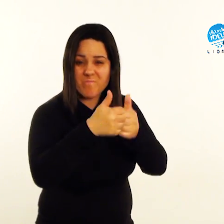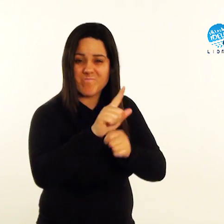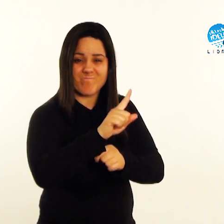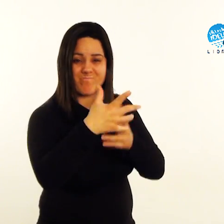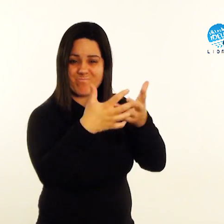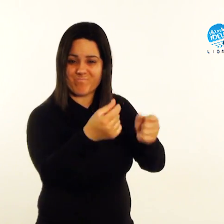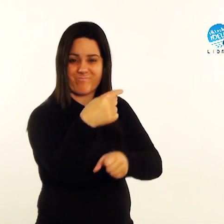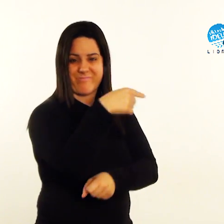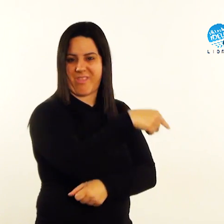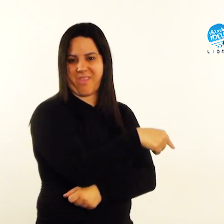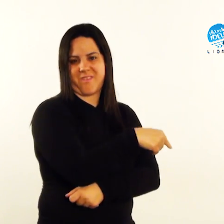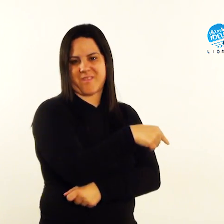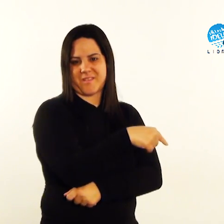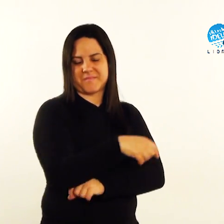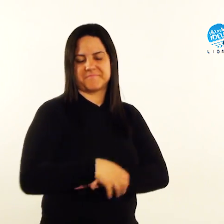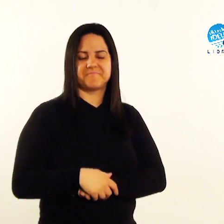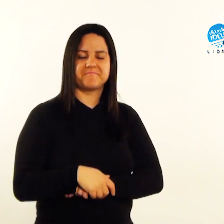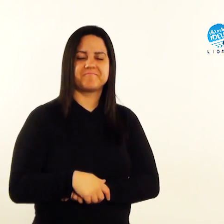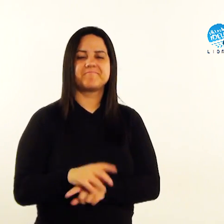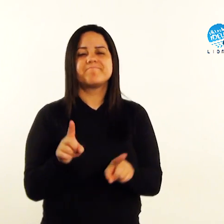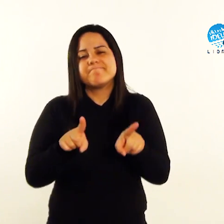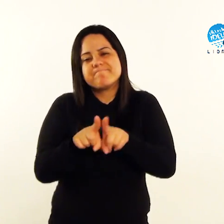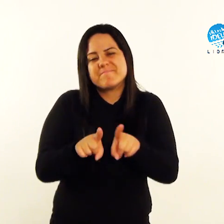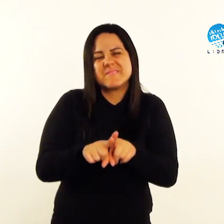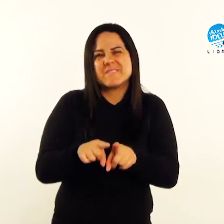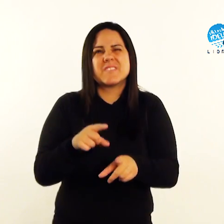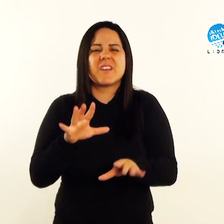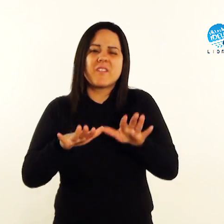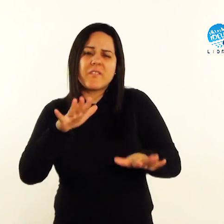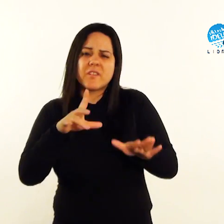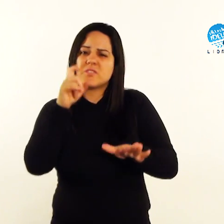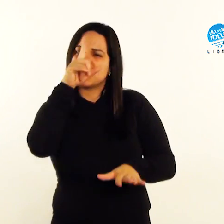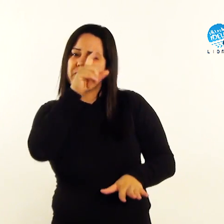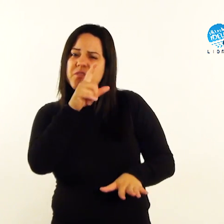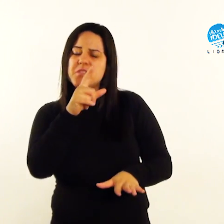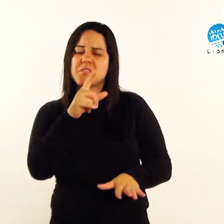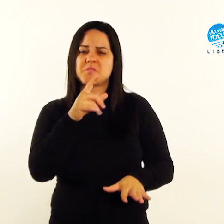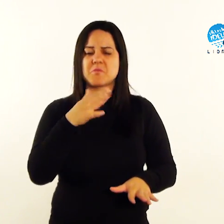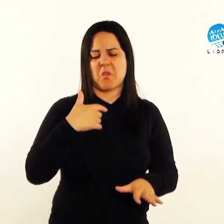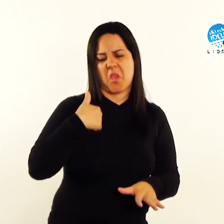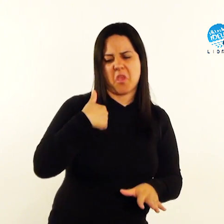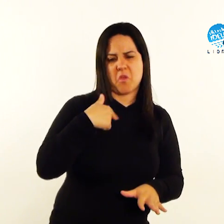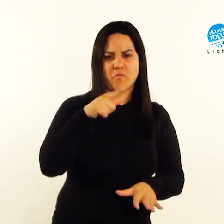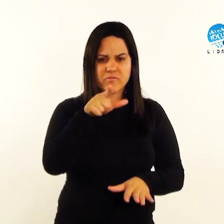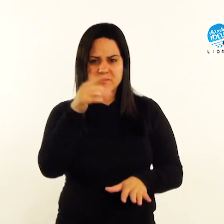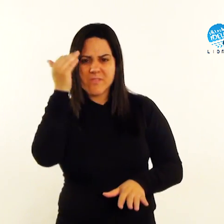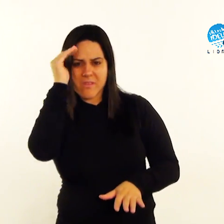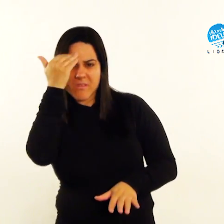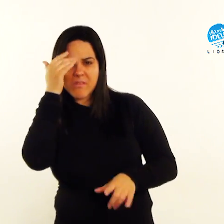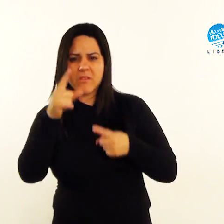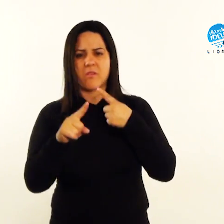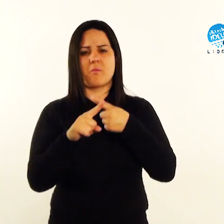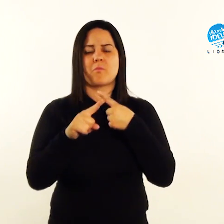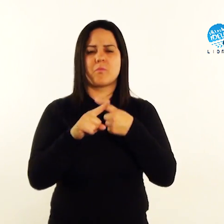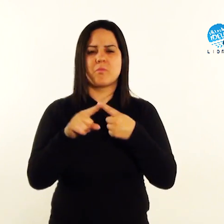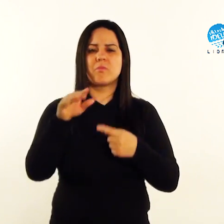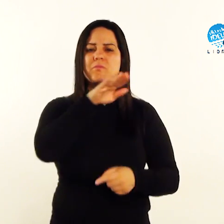disso. E talvez fosse difícil para mim e para você entender por que